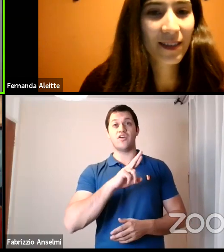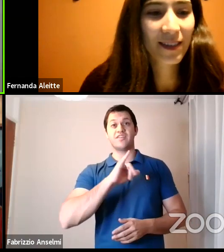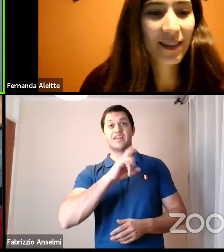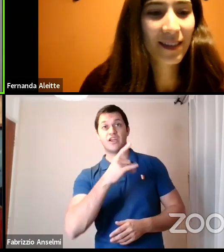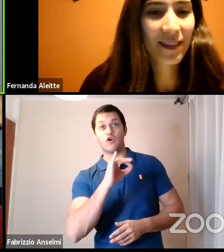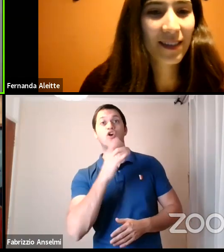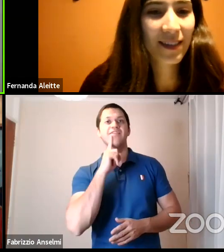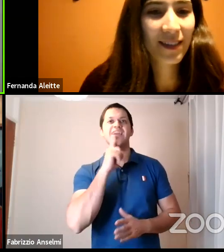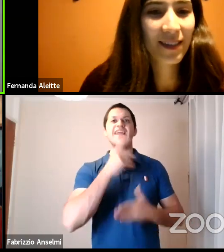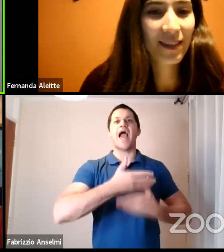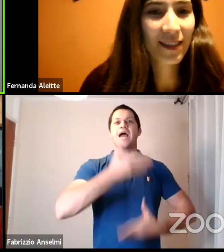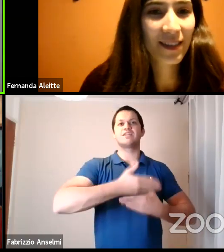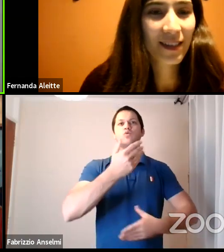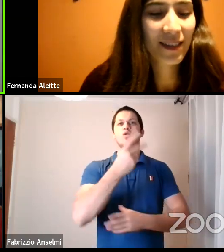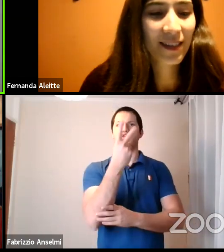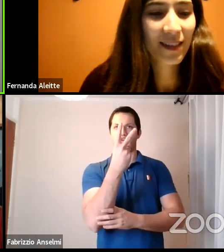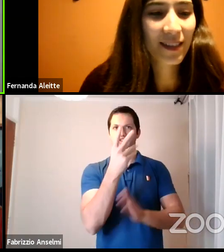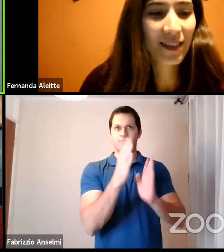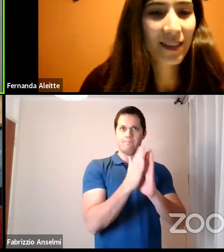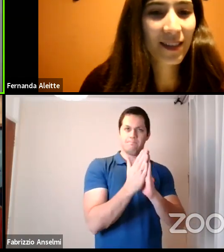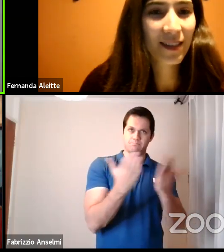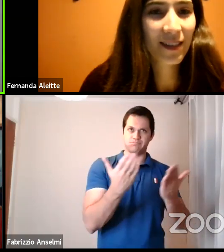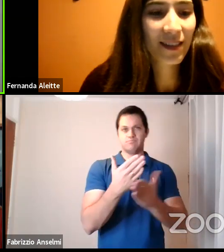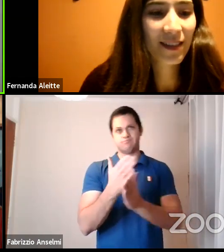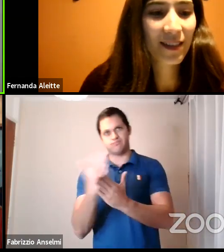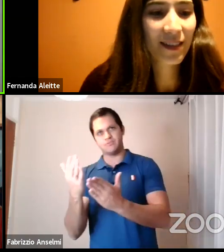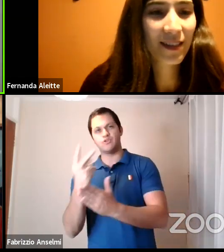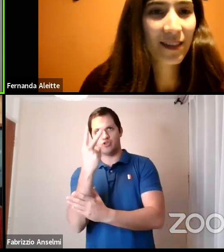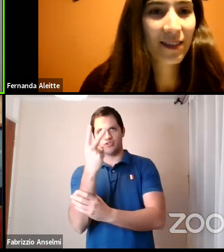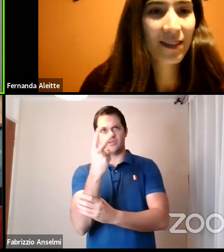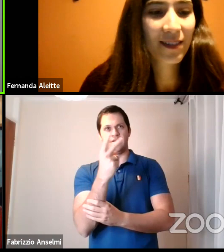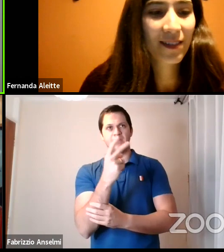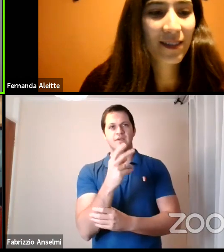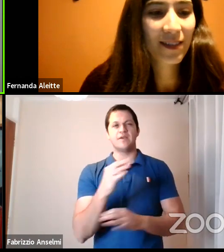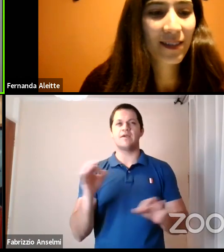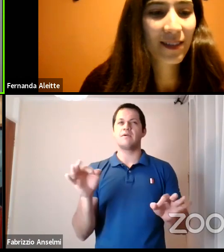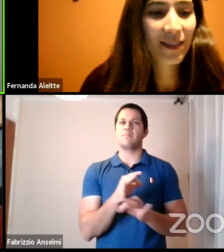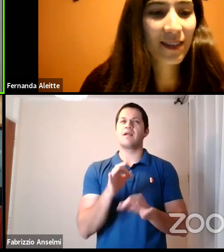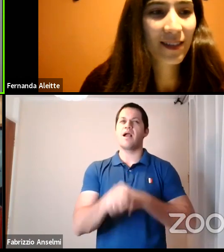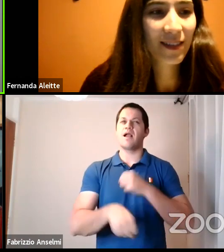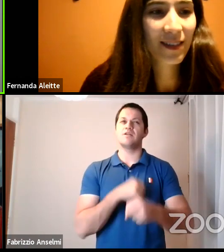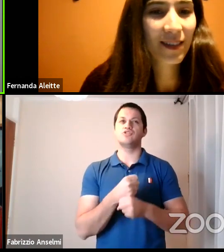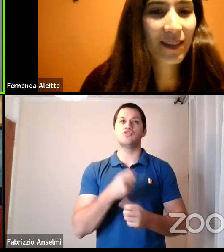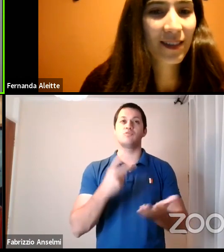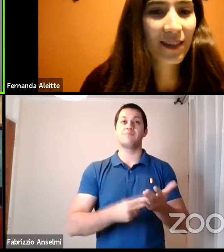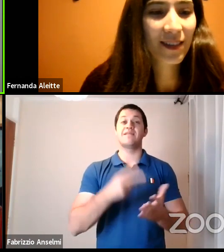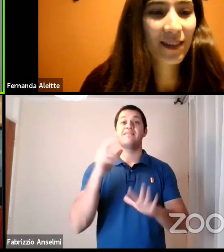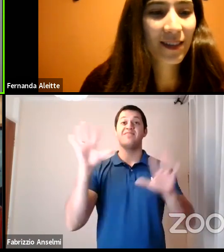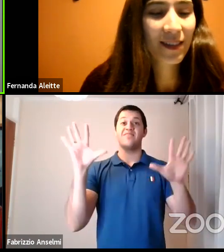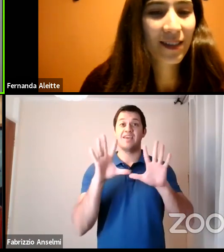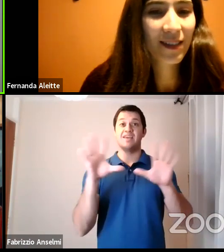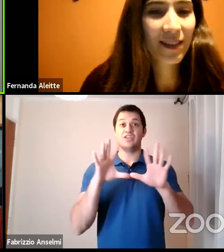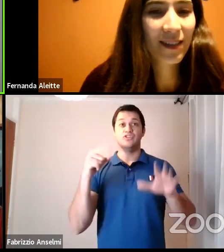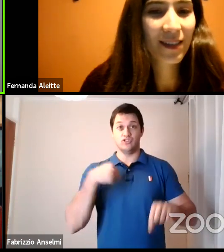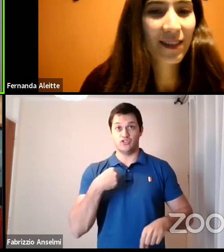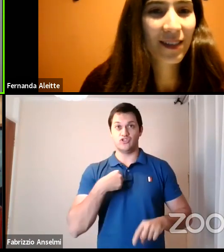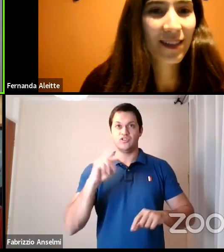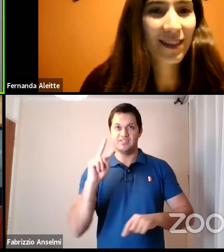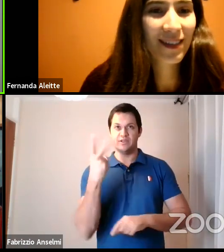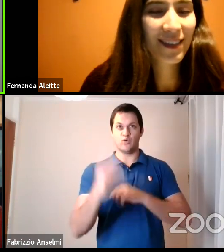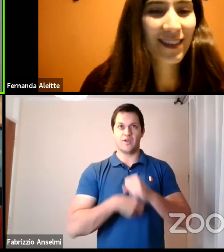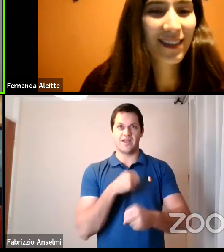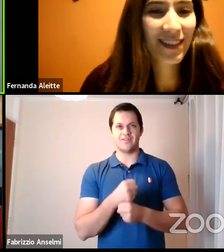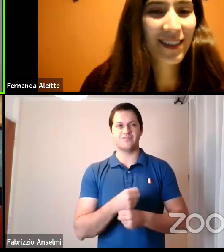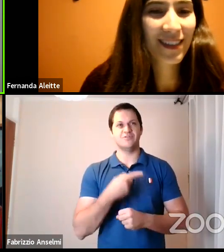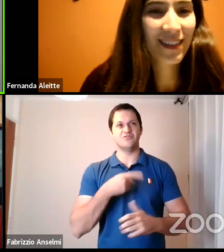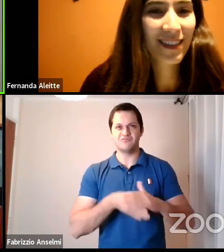era sobre esto mismo, muy parecido, este cuestionamiento. Y un año 2010, cuando está en segundo año, está así como, ¡oh! Y buscar el